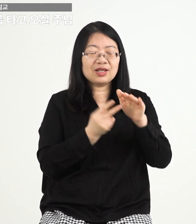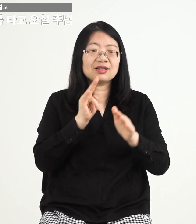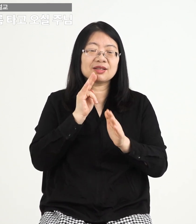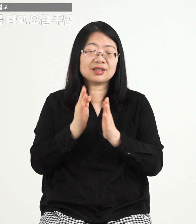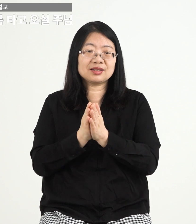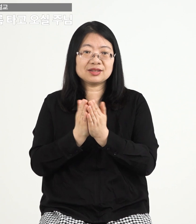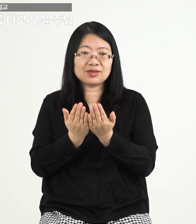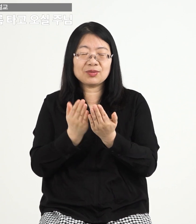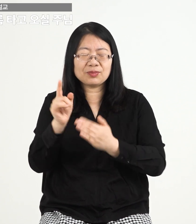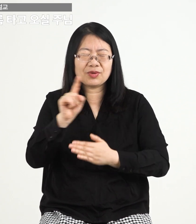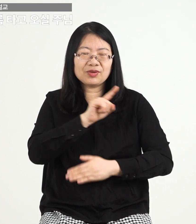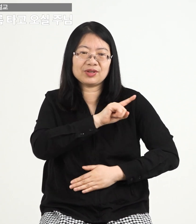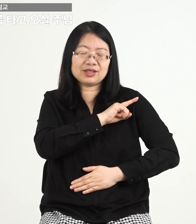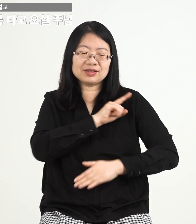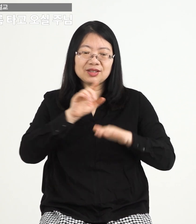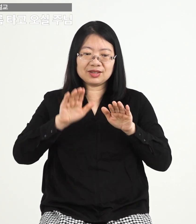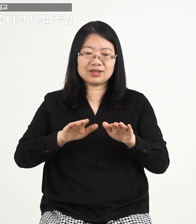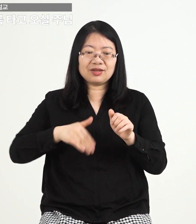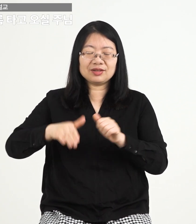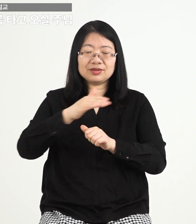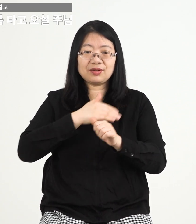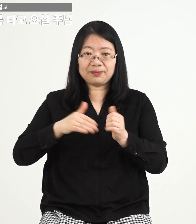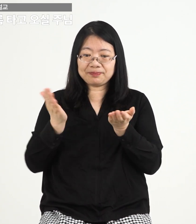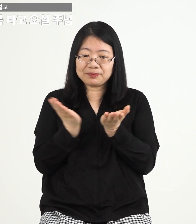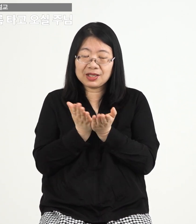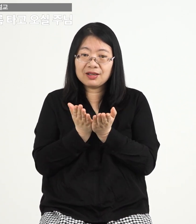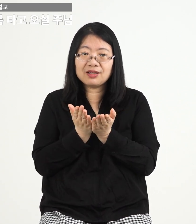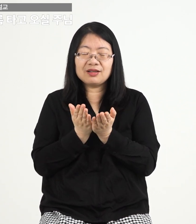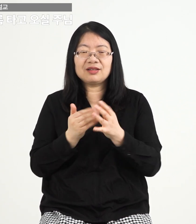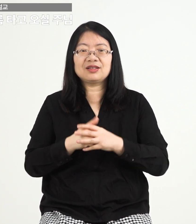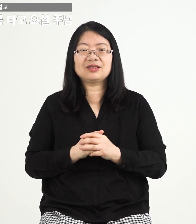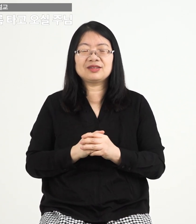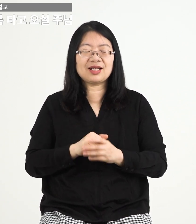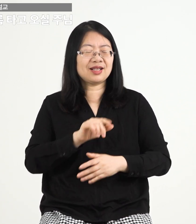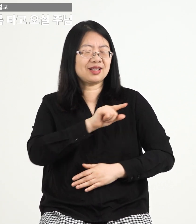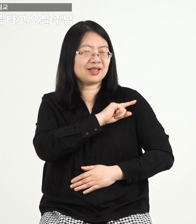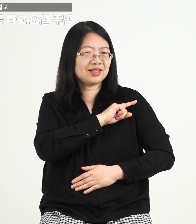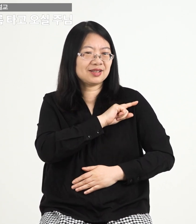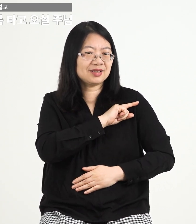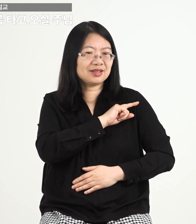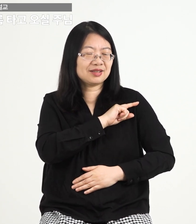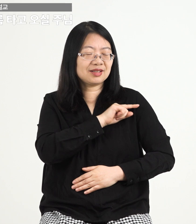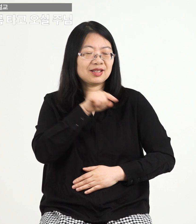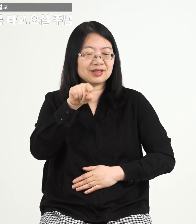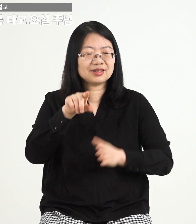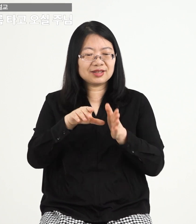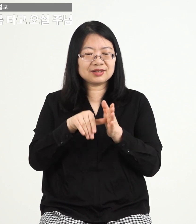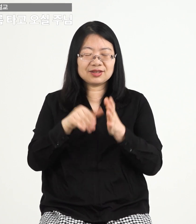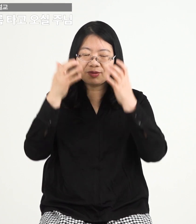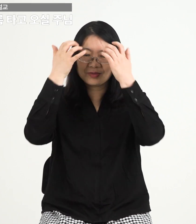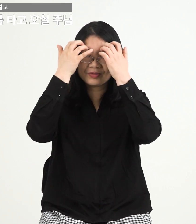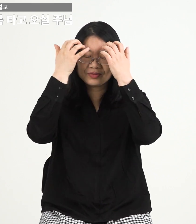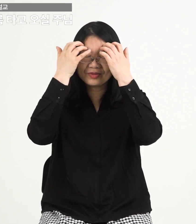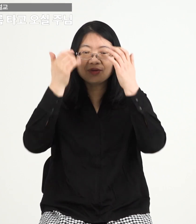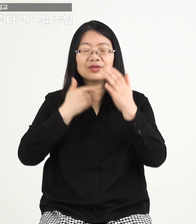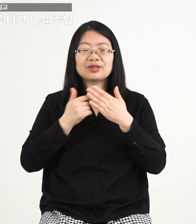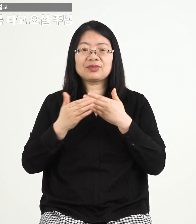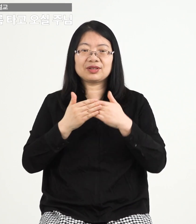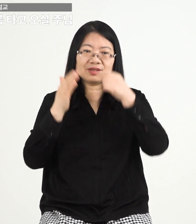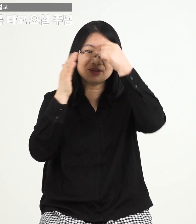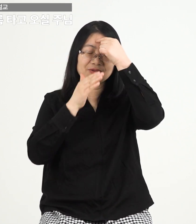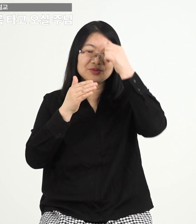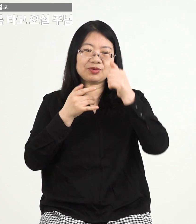요한계시록이야말로 가장 현실적인 책이면서 가장 그 당시 고통받는